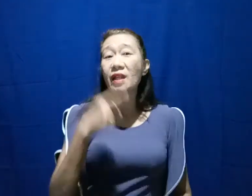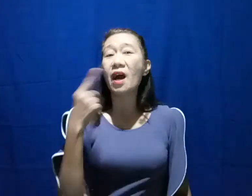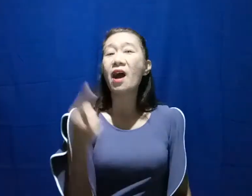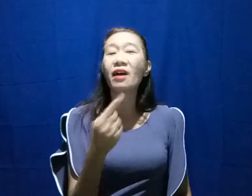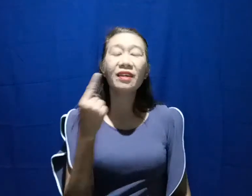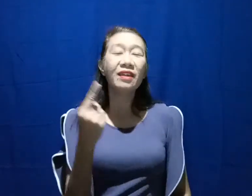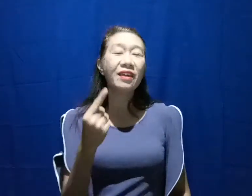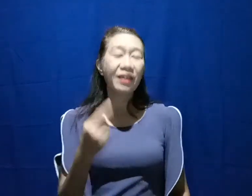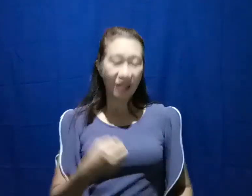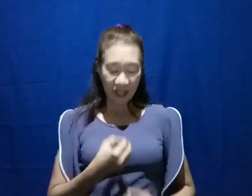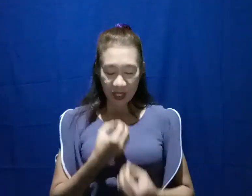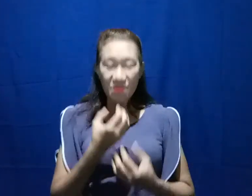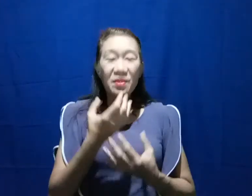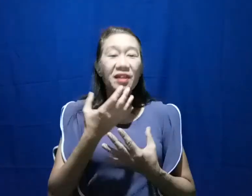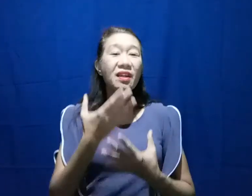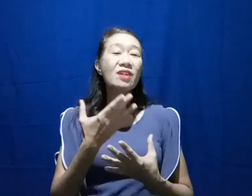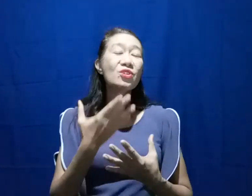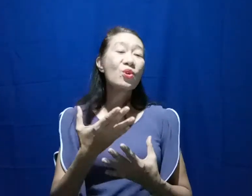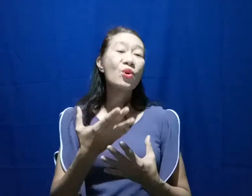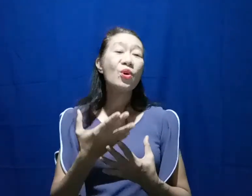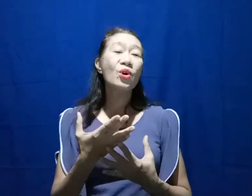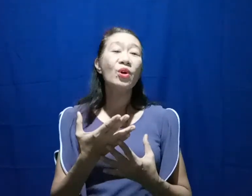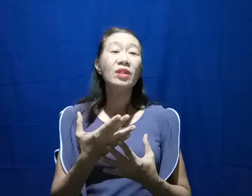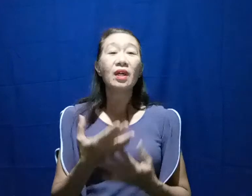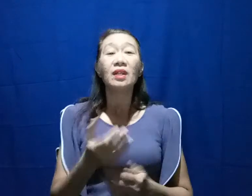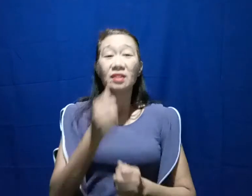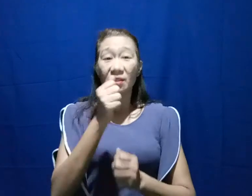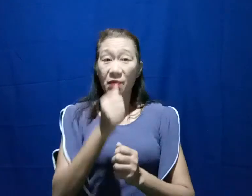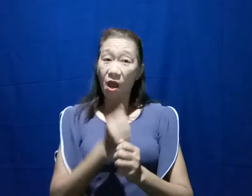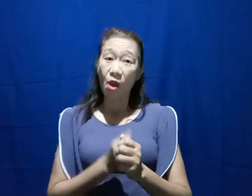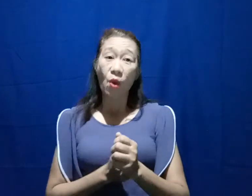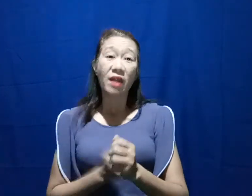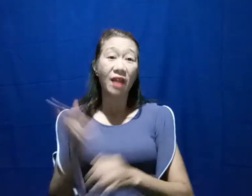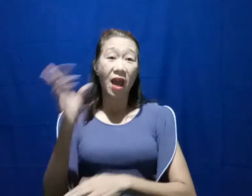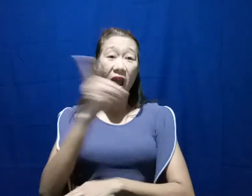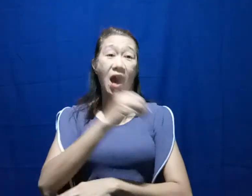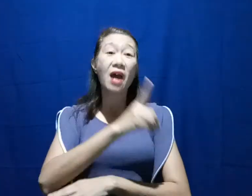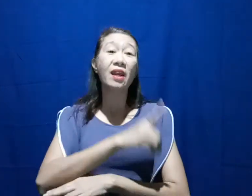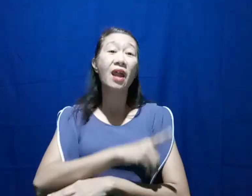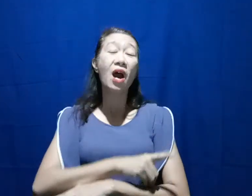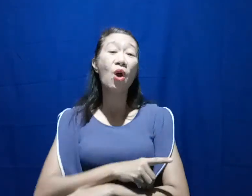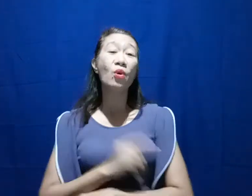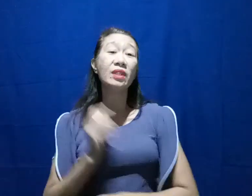naing inspirasyon Sa awal-araw na